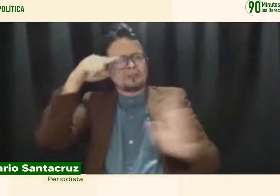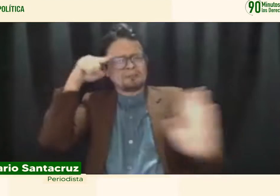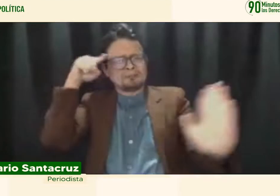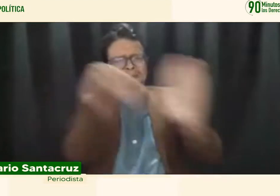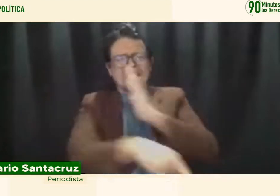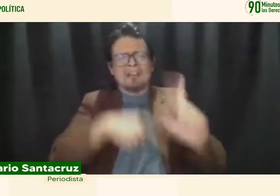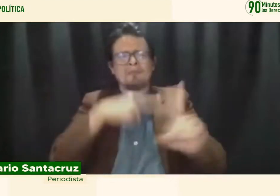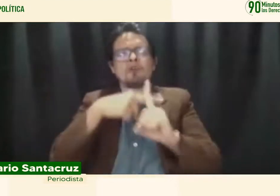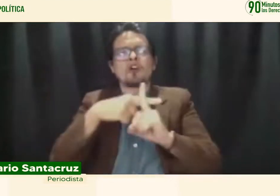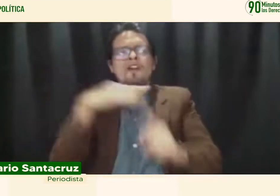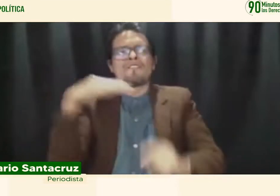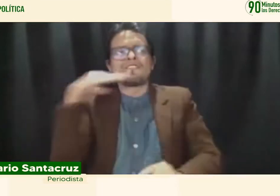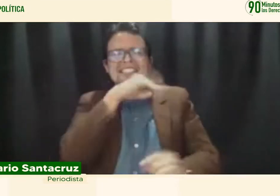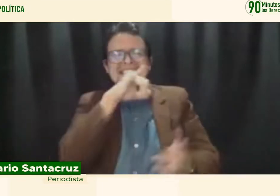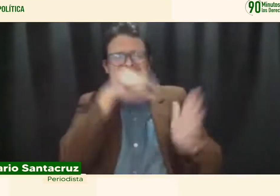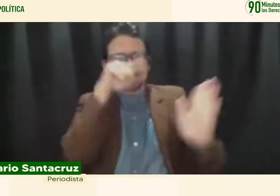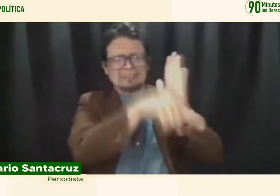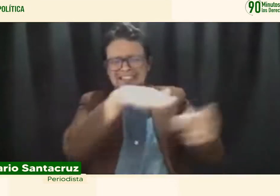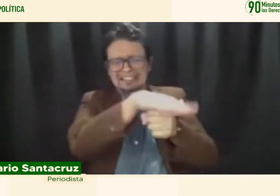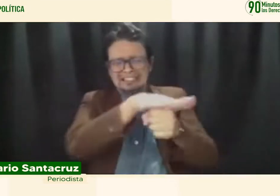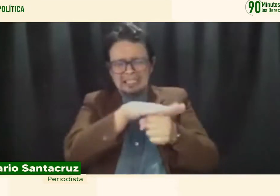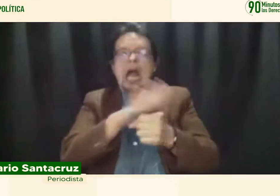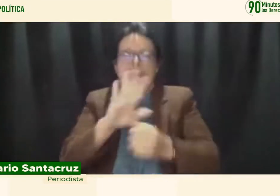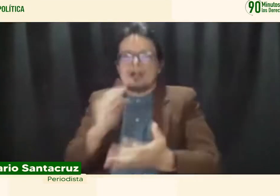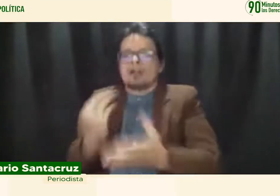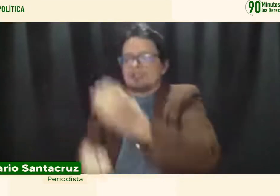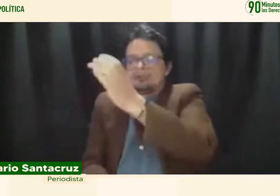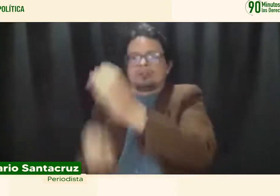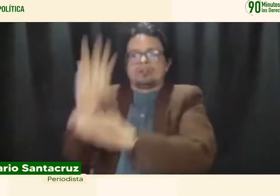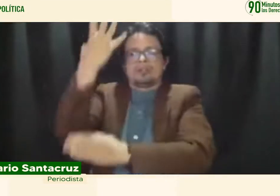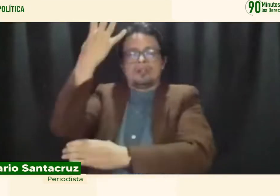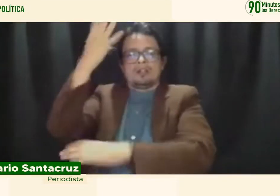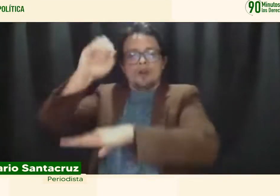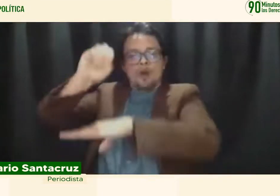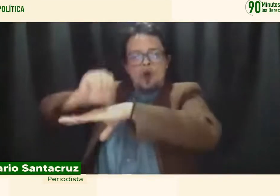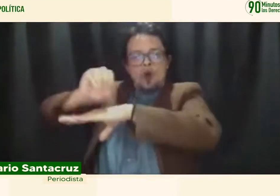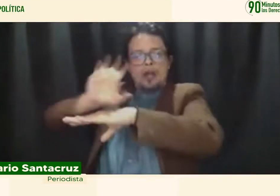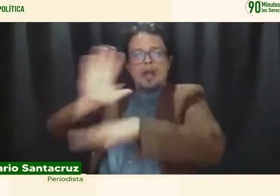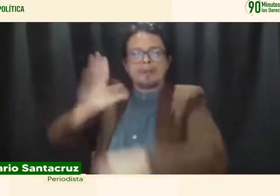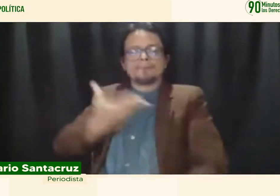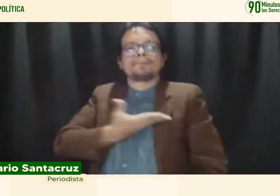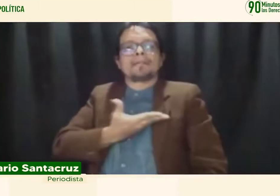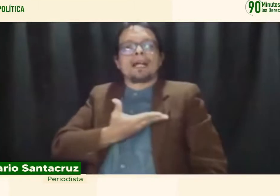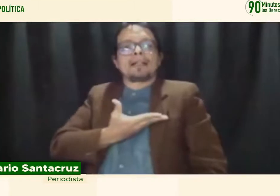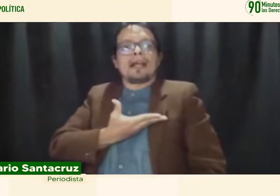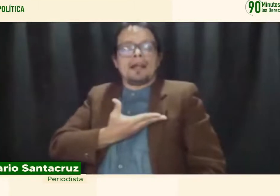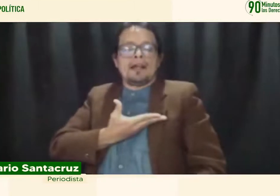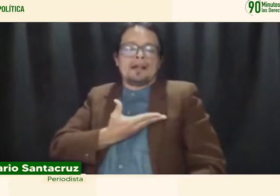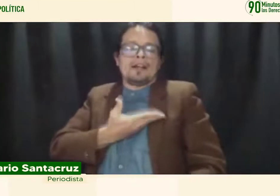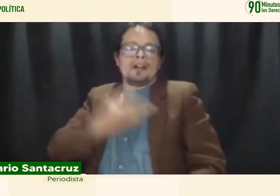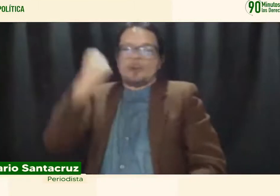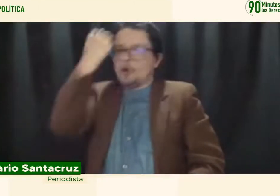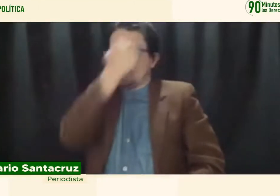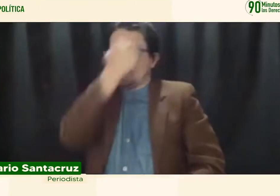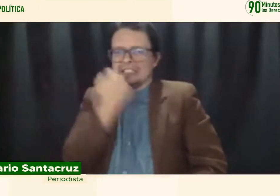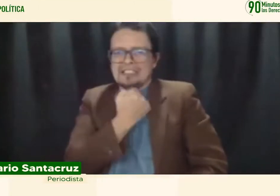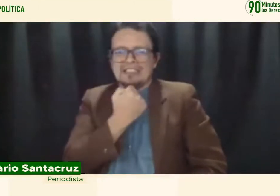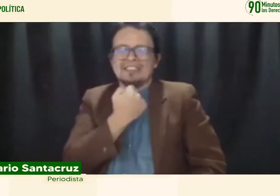hacer una gestión y una movilización y empezar a hacer una incidencia frente a la acción del gobierno y como el gobierno asesino a